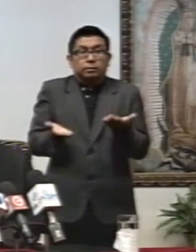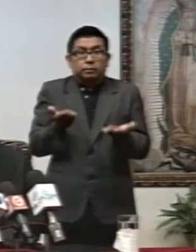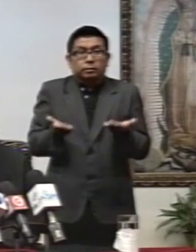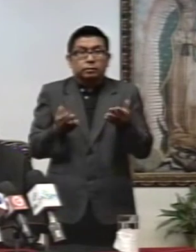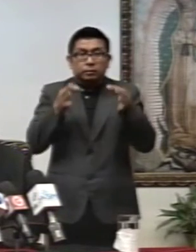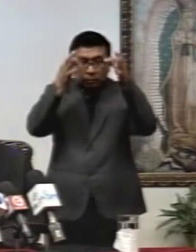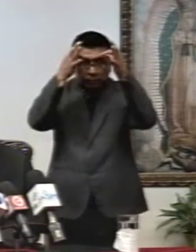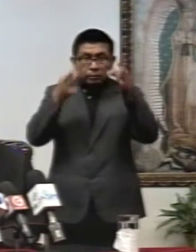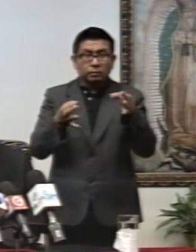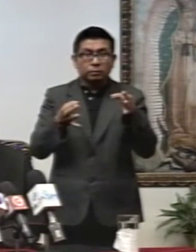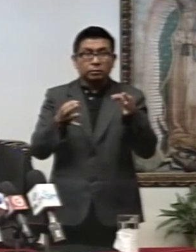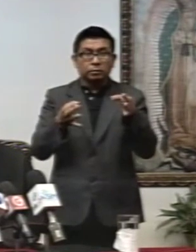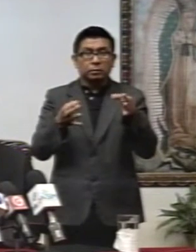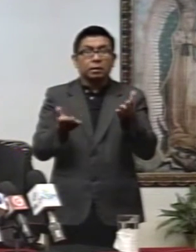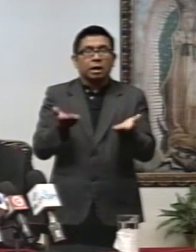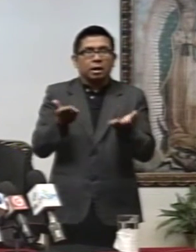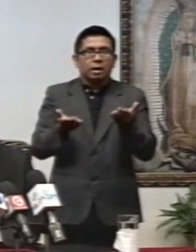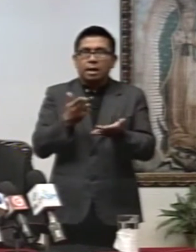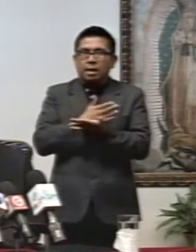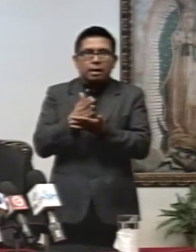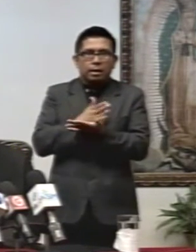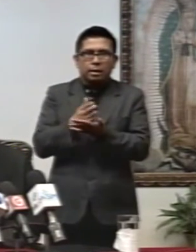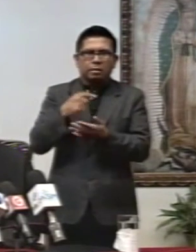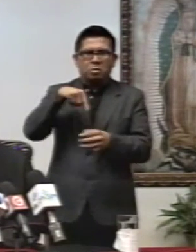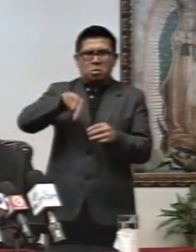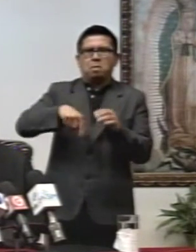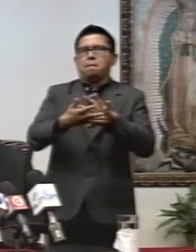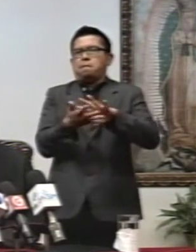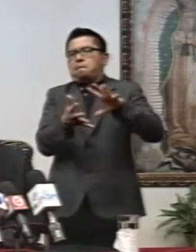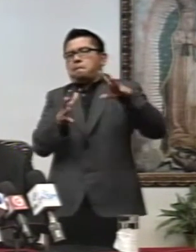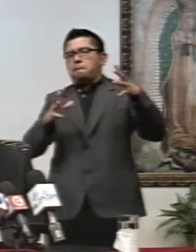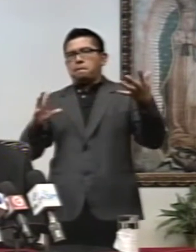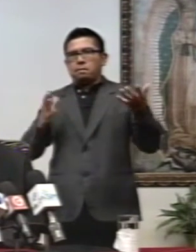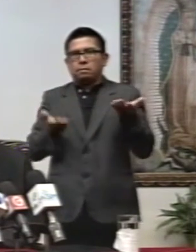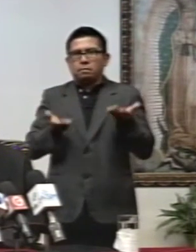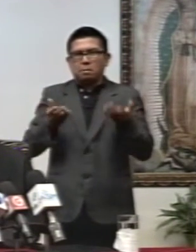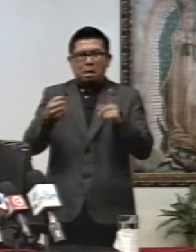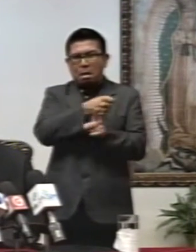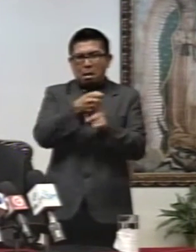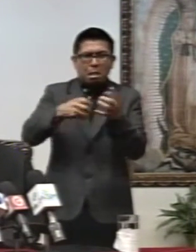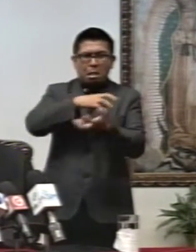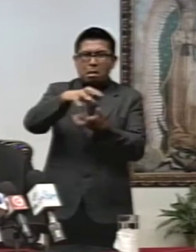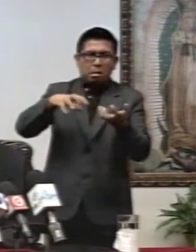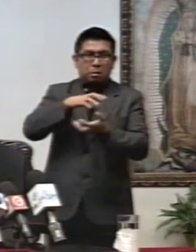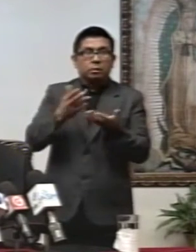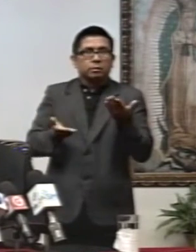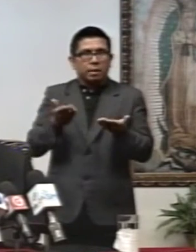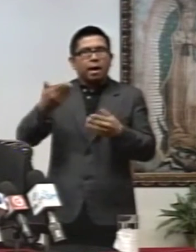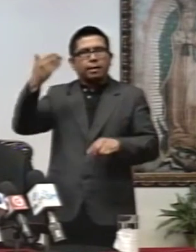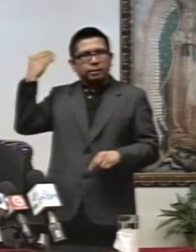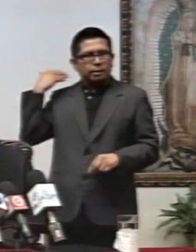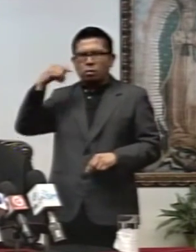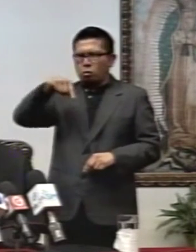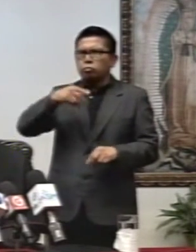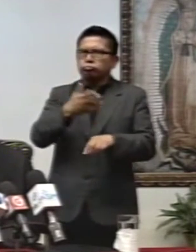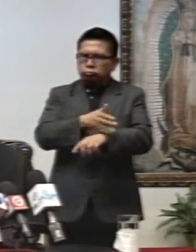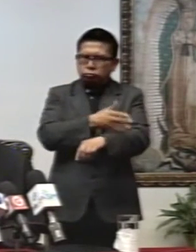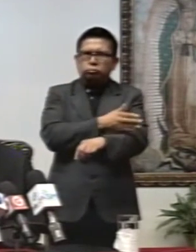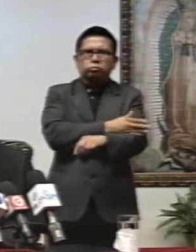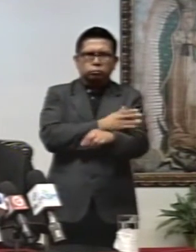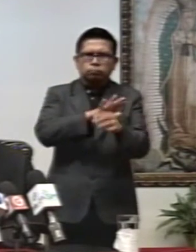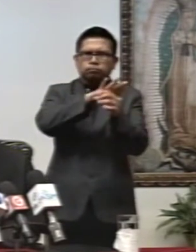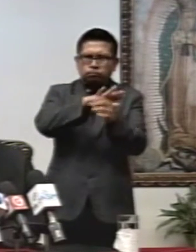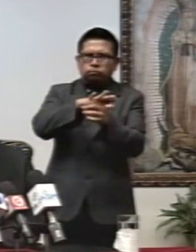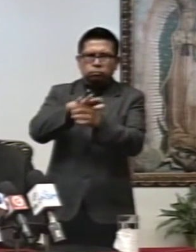las medidas, a lo mejor sería peor el estado de violencia que estamos atravesando,